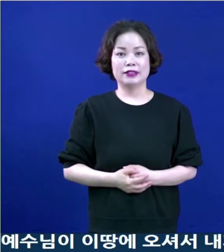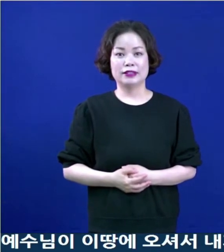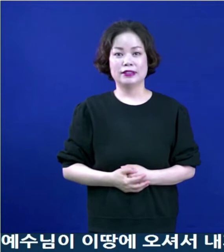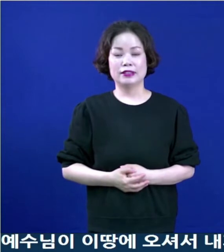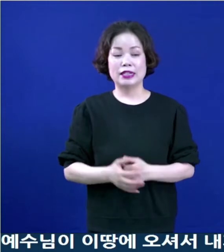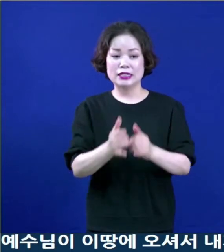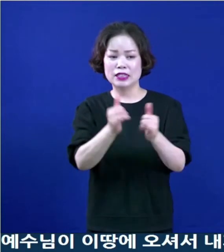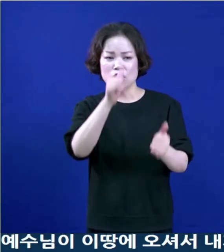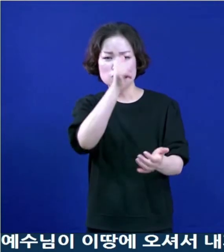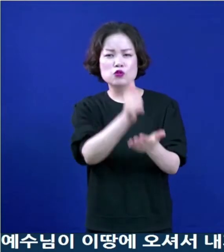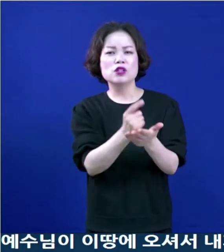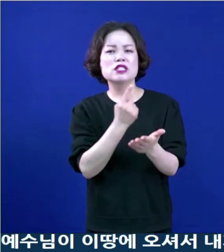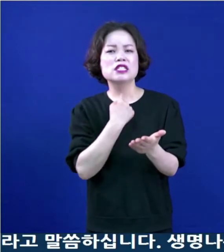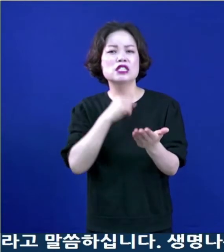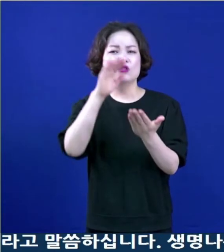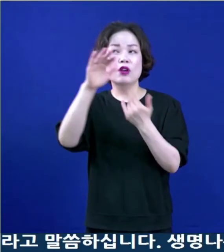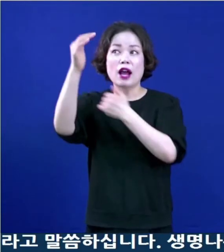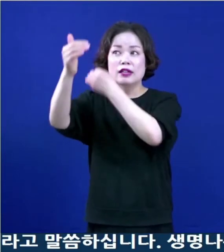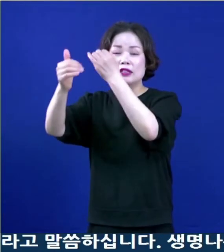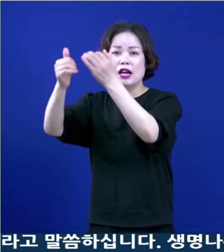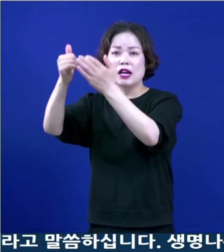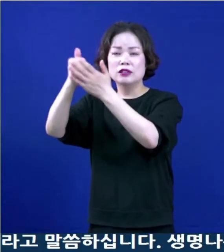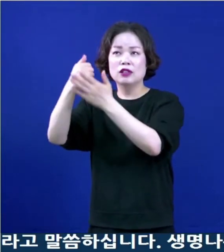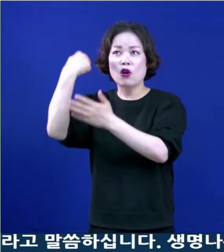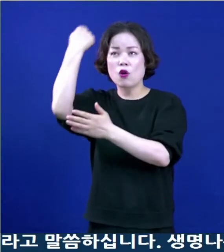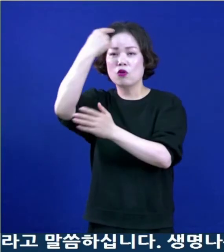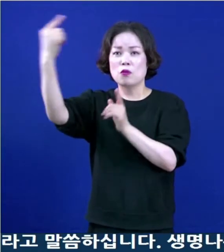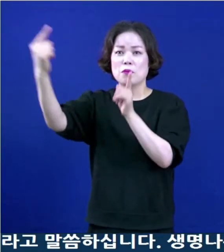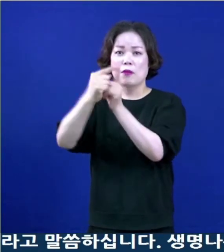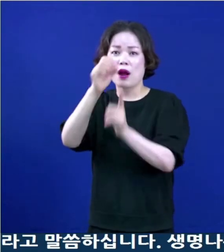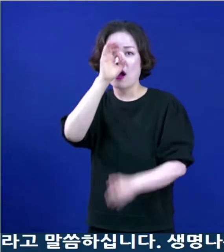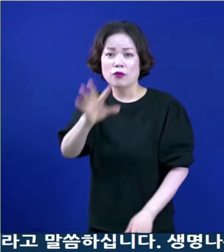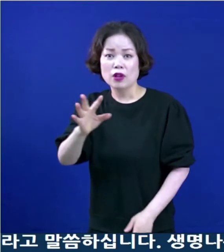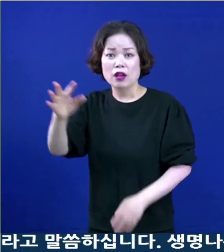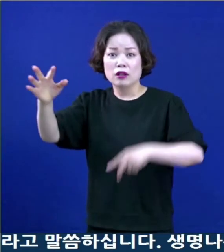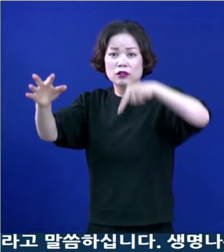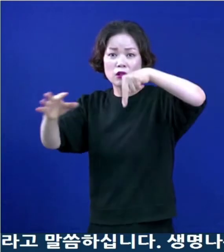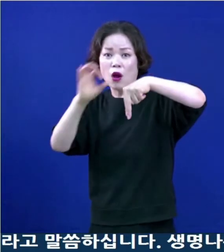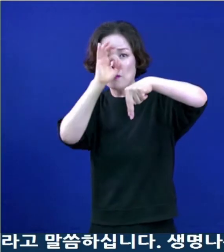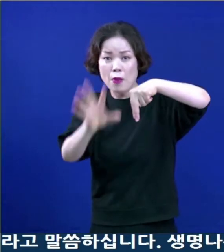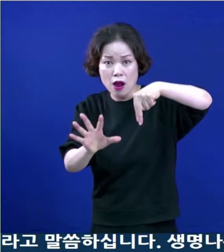인간이 죄를 지은 이후로는 하나님의 낯을 볼 수 없었습니다. 그 앞에 설 수 없었습니다.